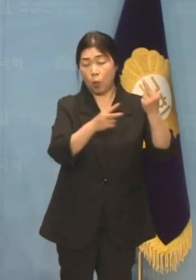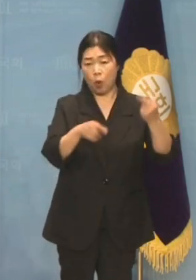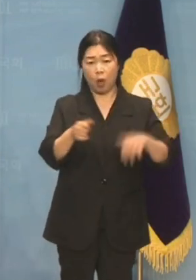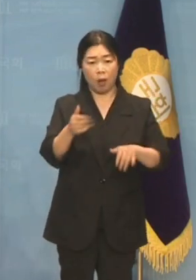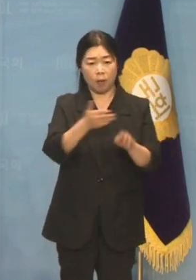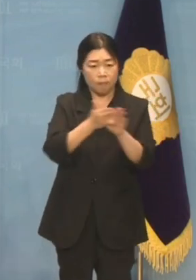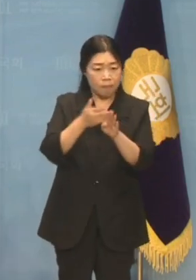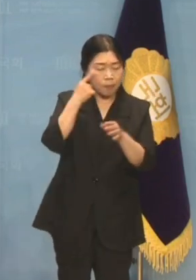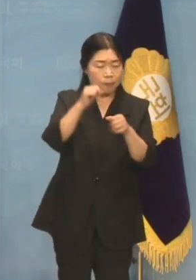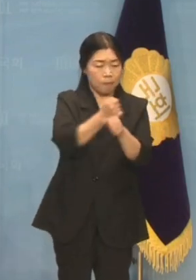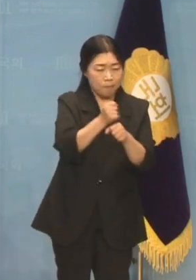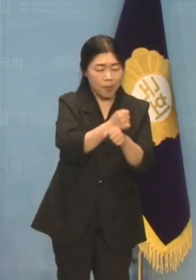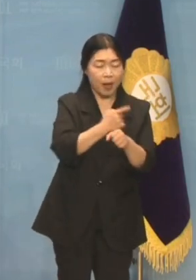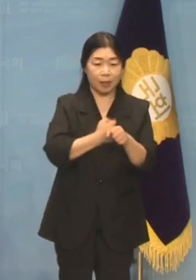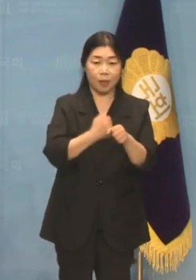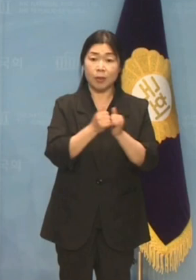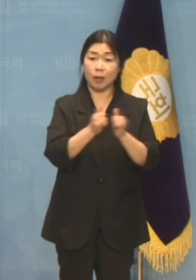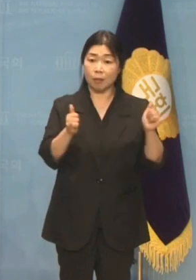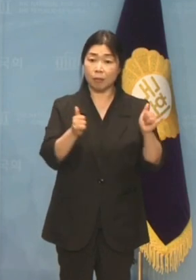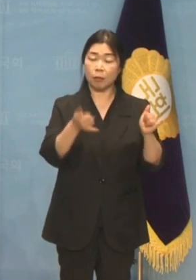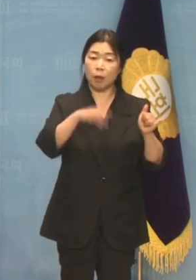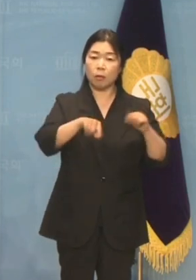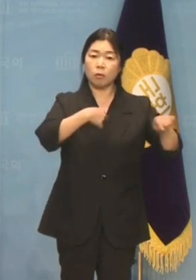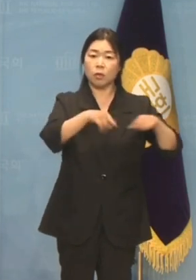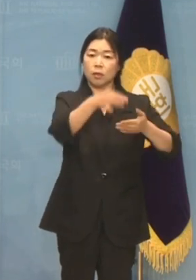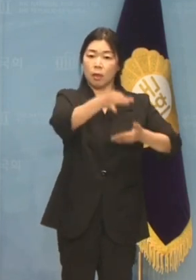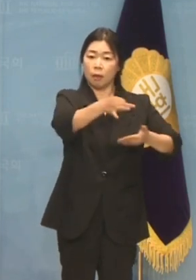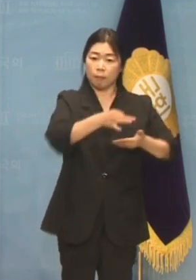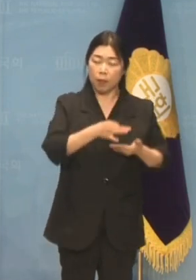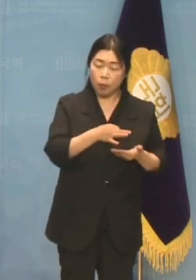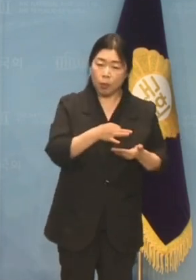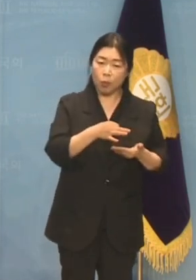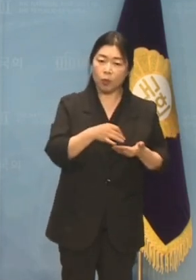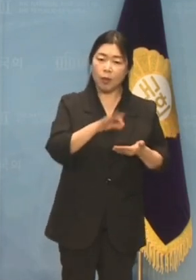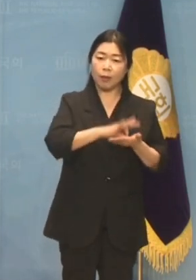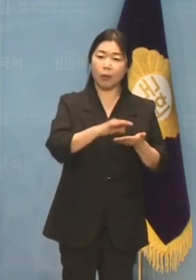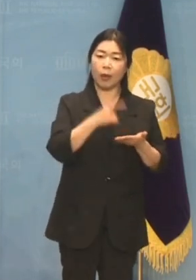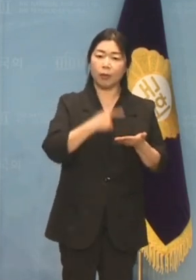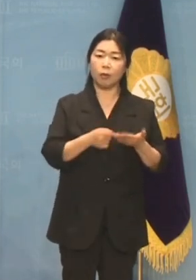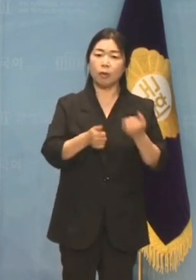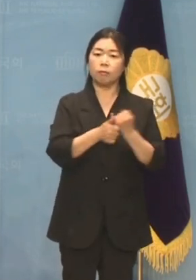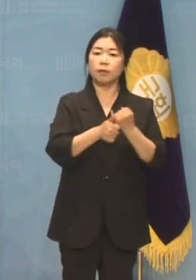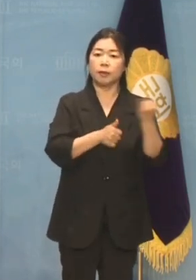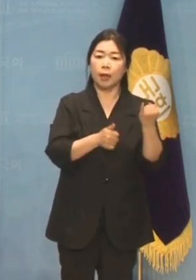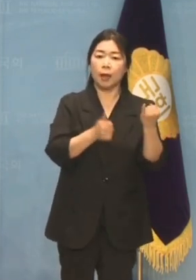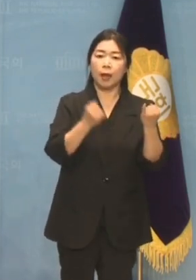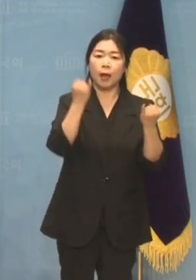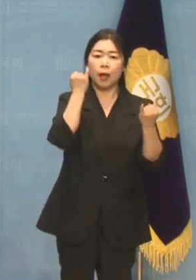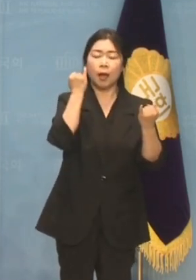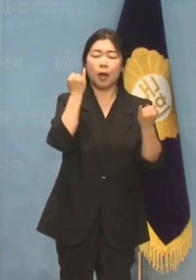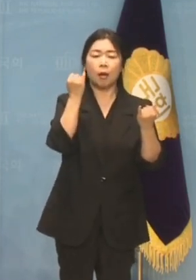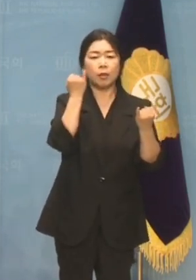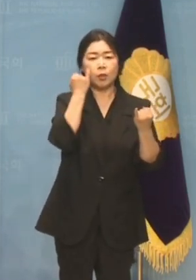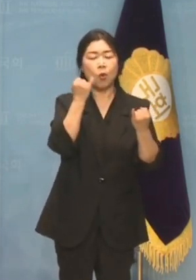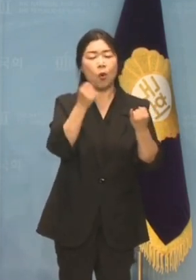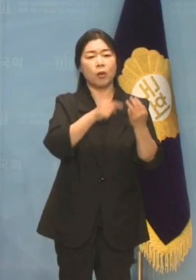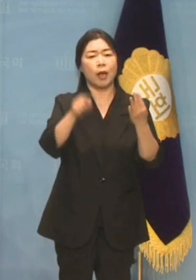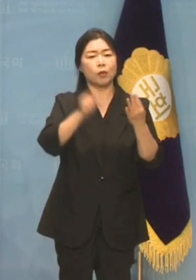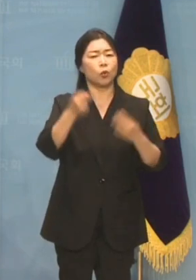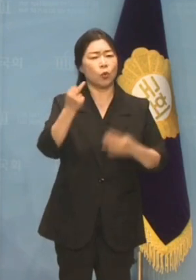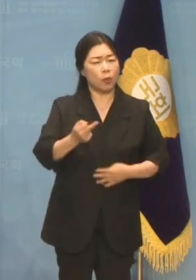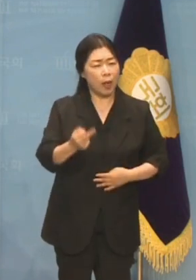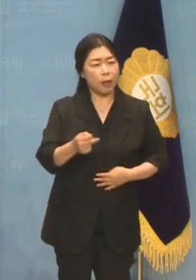공모하고 회계 책임자도 아니면서 정치자금을 받고 사용한 배우자 이종사촌 동생 그리고